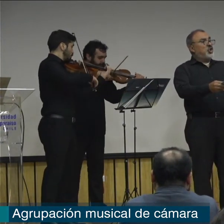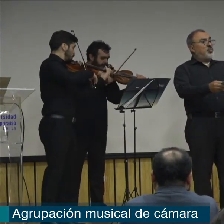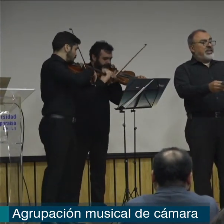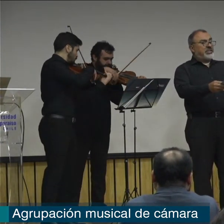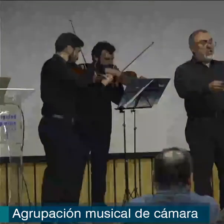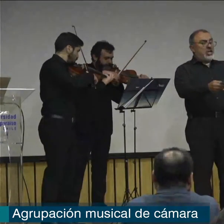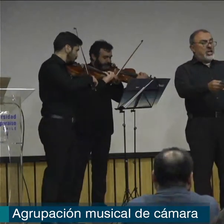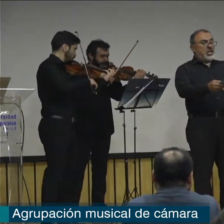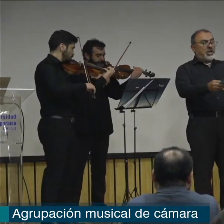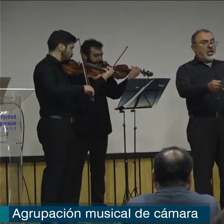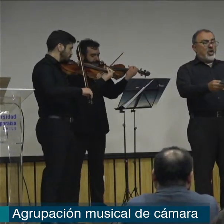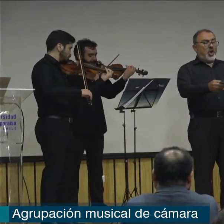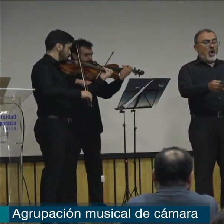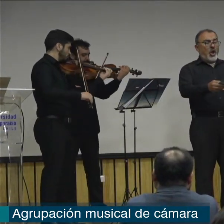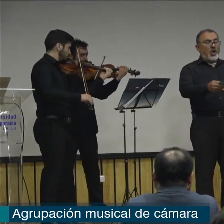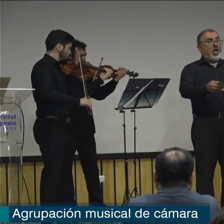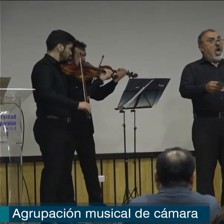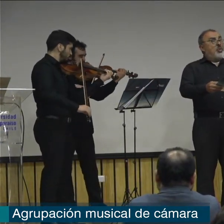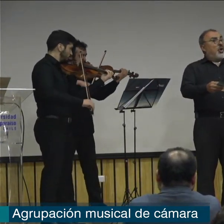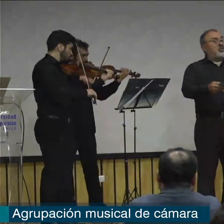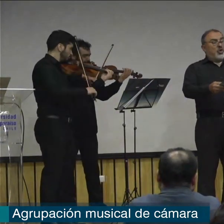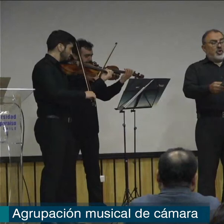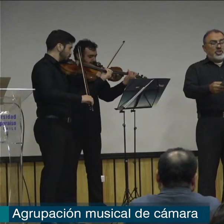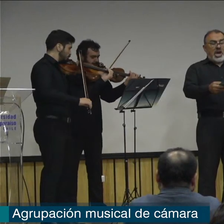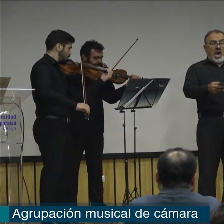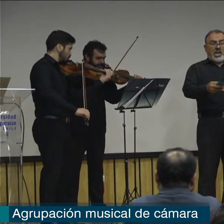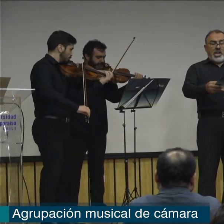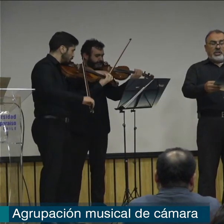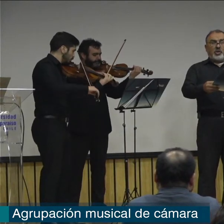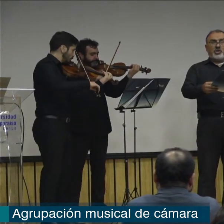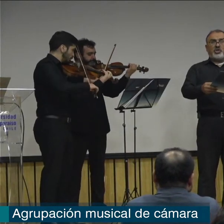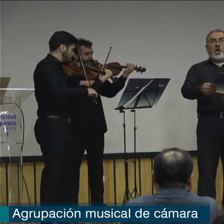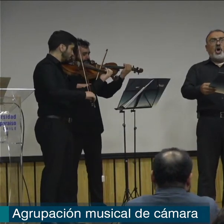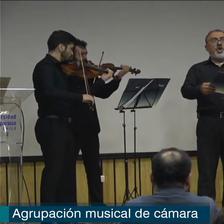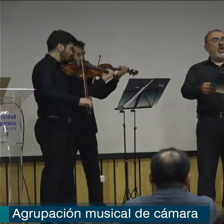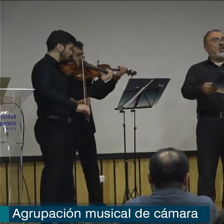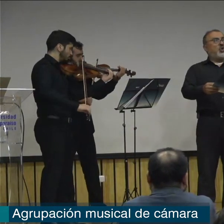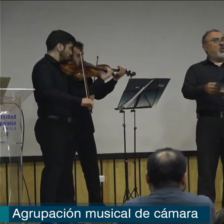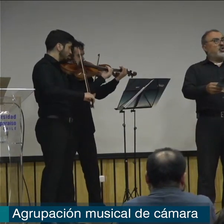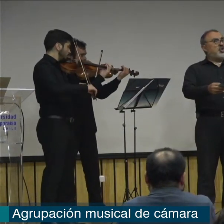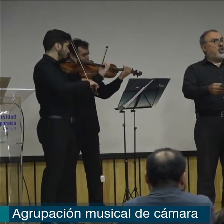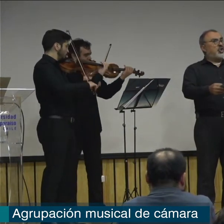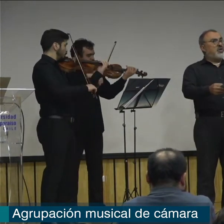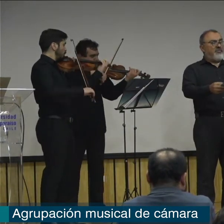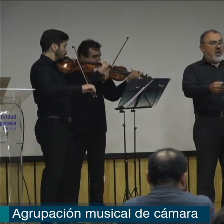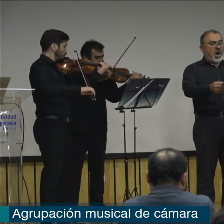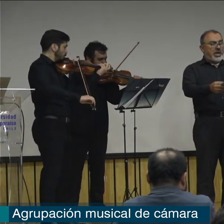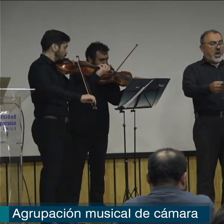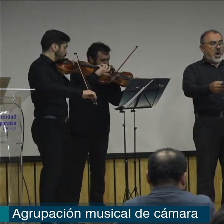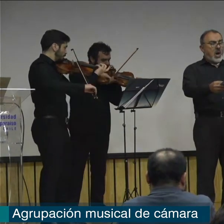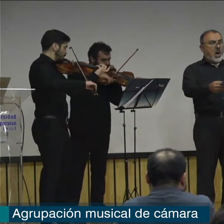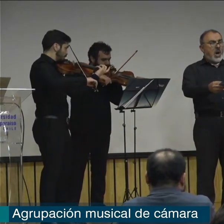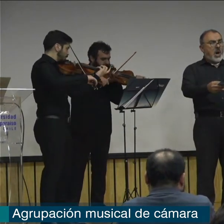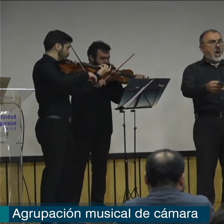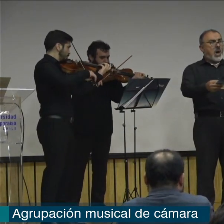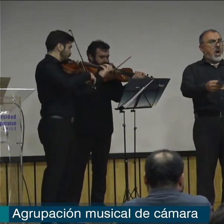detengan su prestigio por sus talentos con orgullo